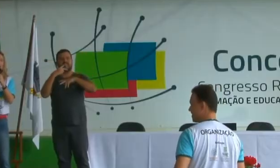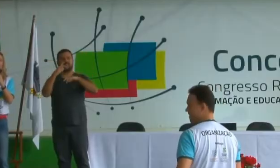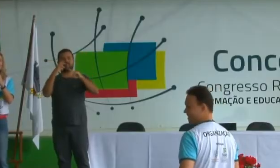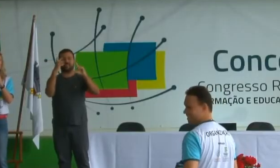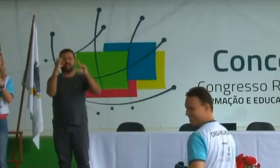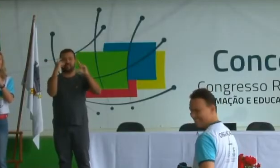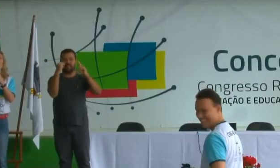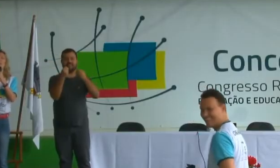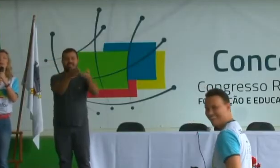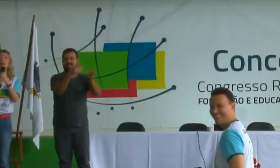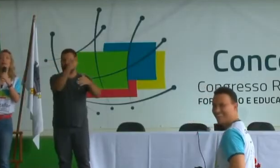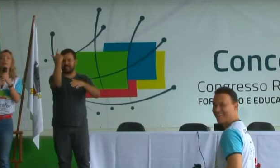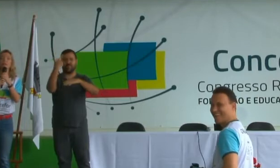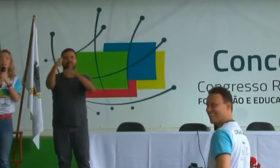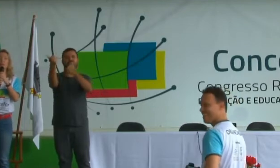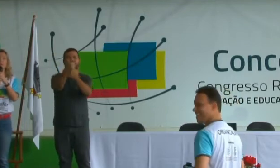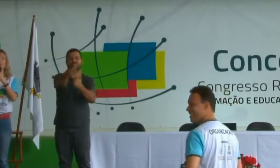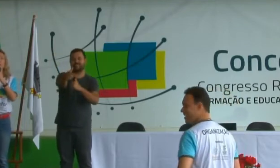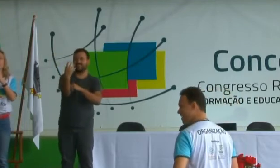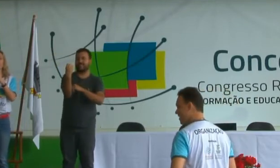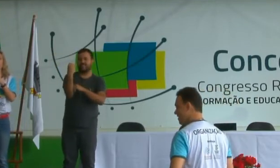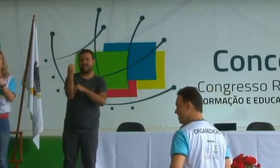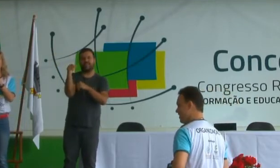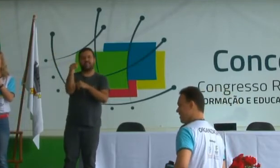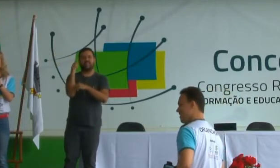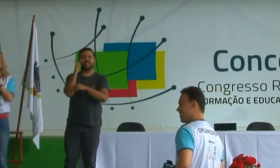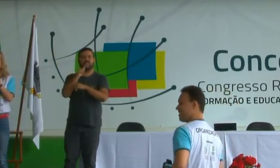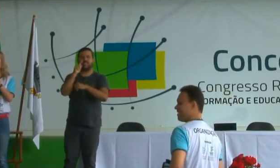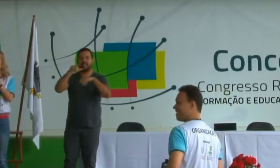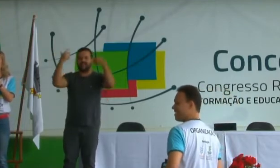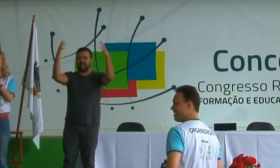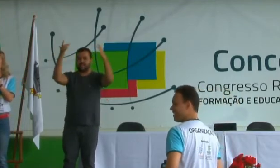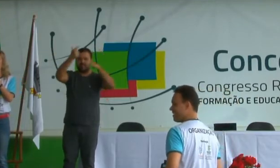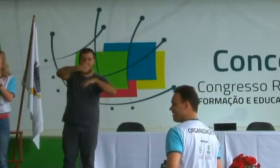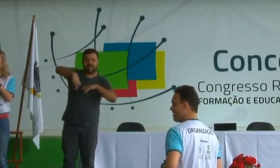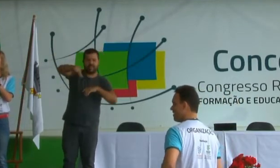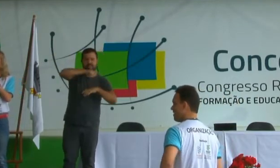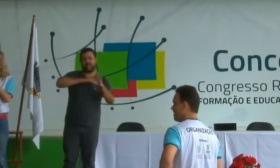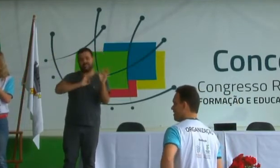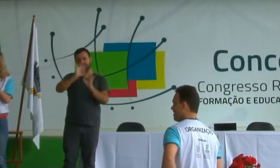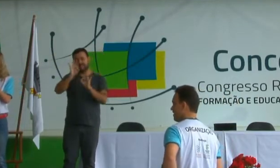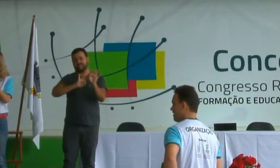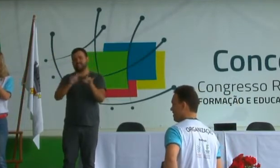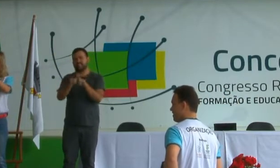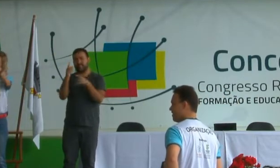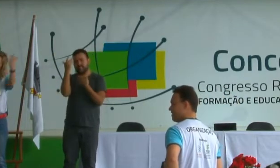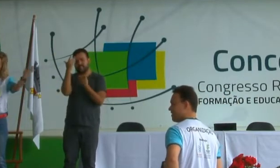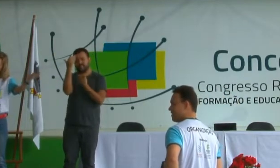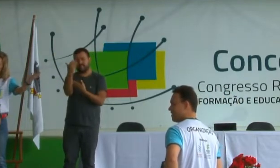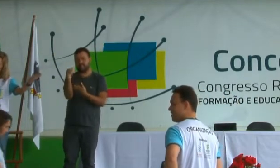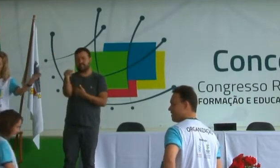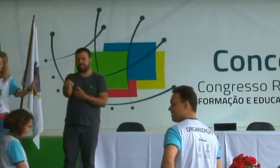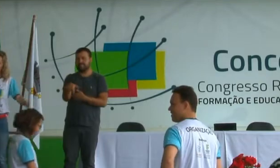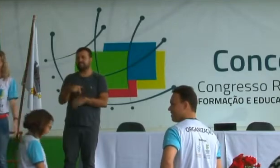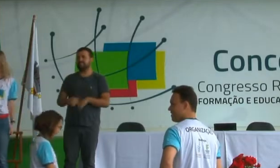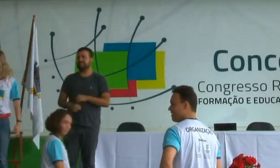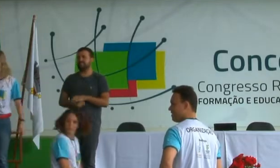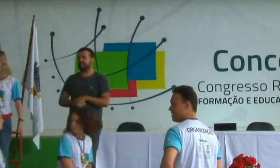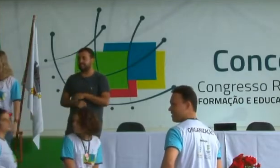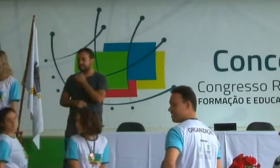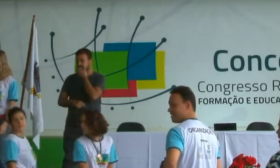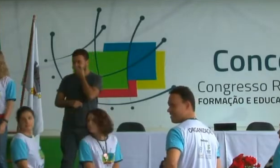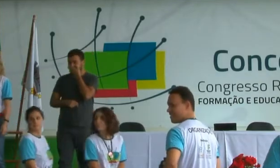tirar foto, para vocês poderem receber as palmas e os agradecimentos de todo